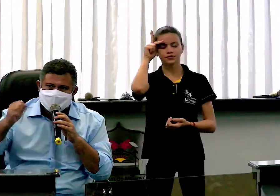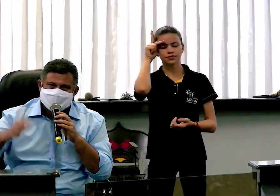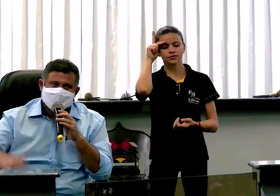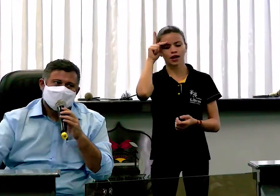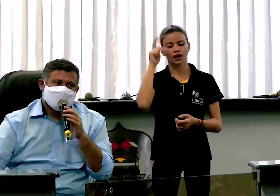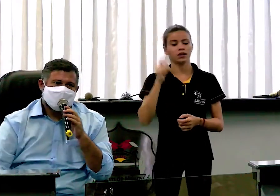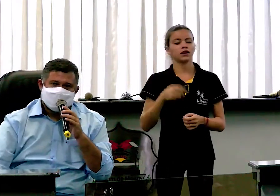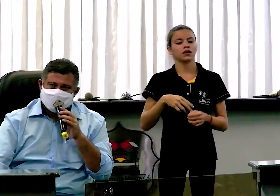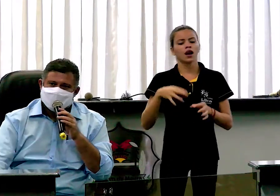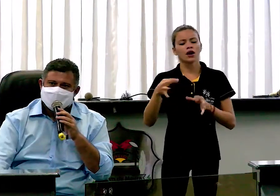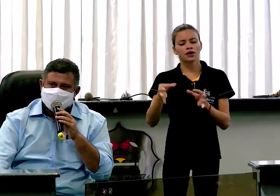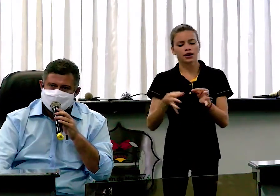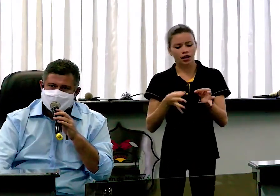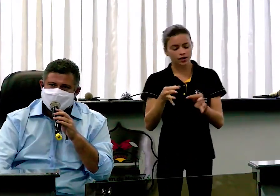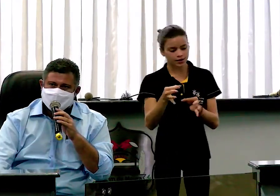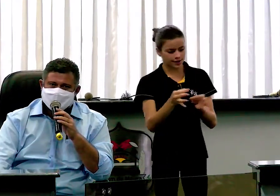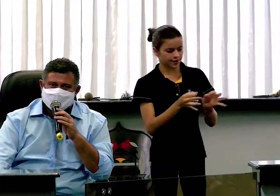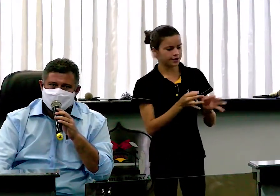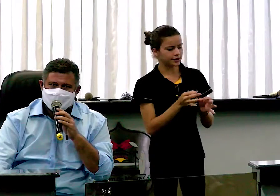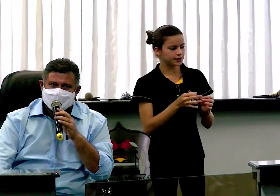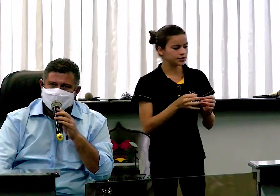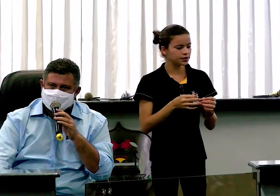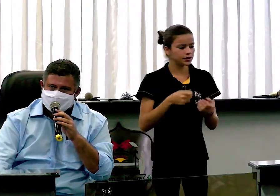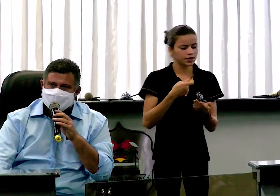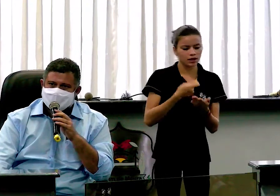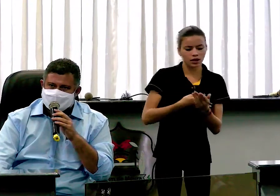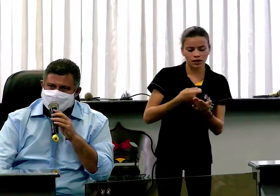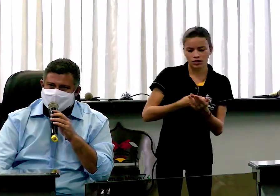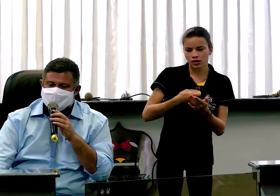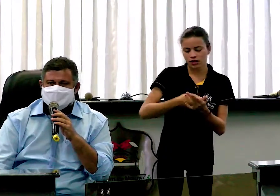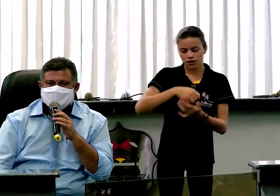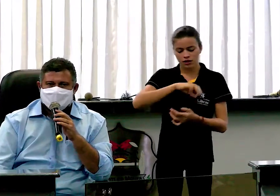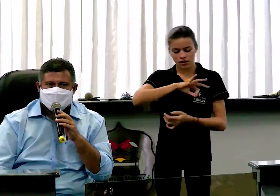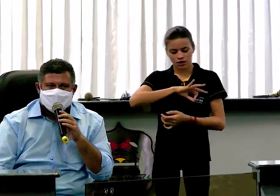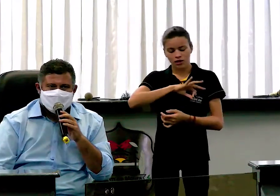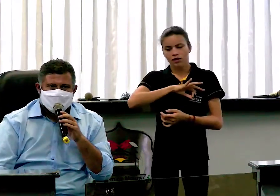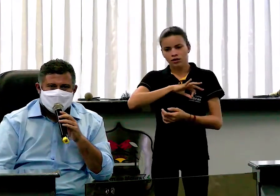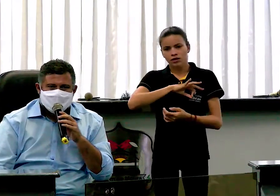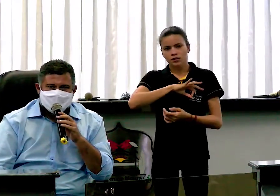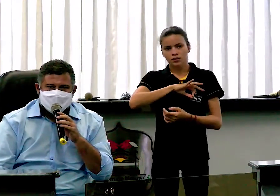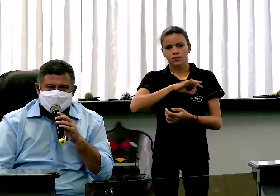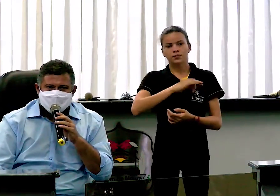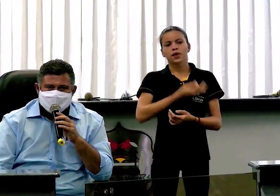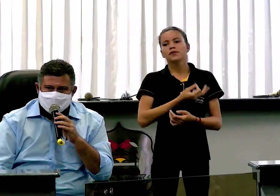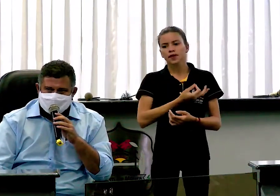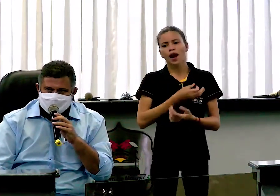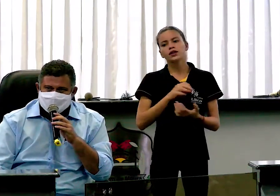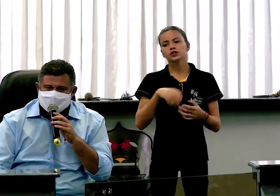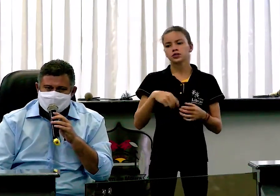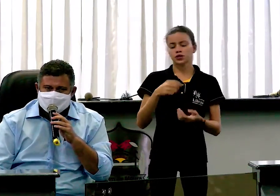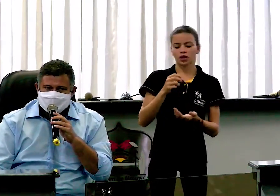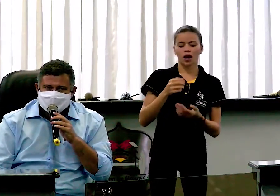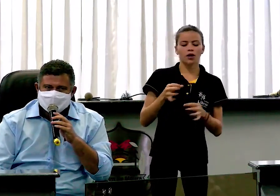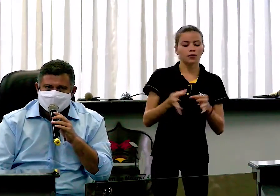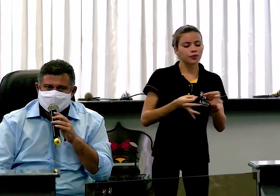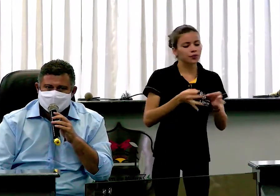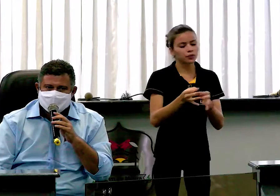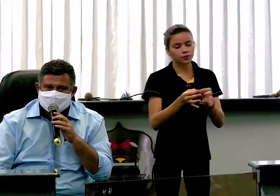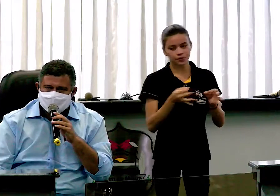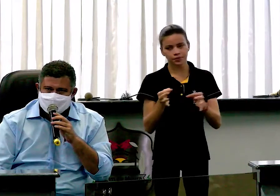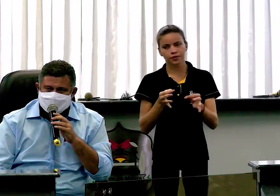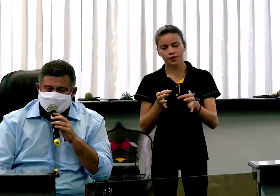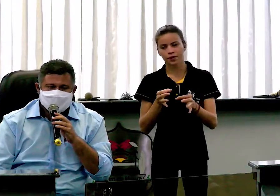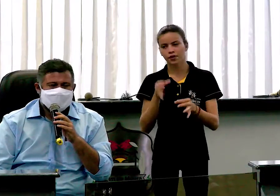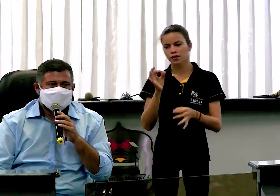ajuste nas contas para ter enfrentamento da queda da arrecadação nós fizemos algumas medidas